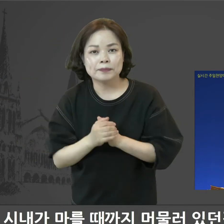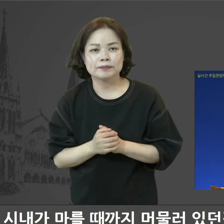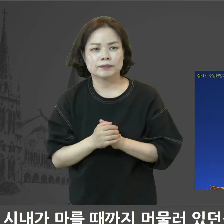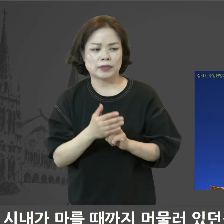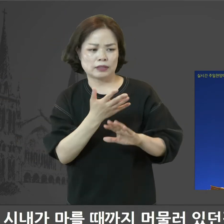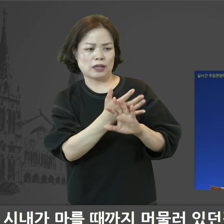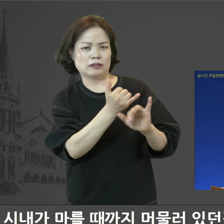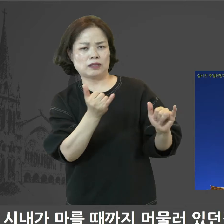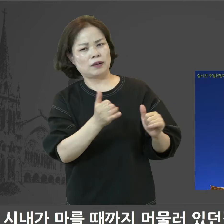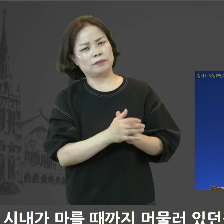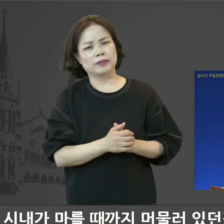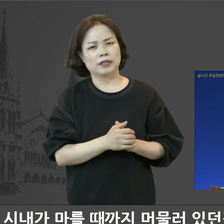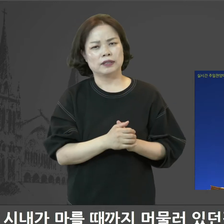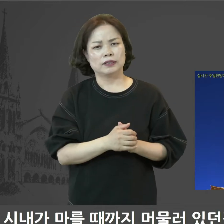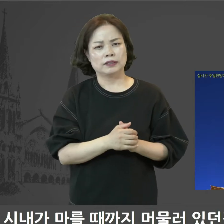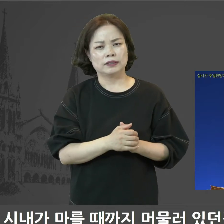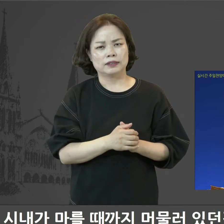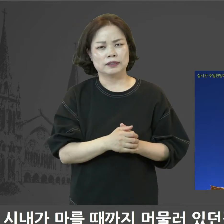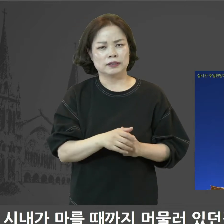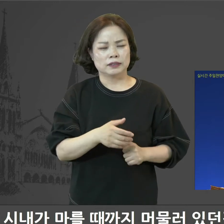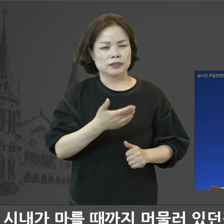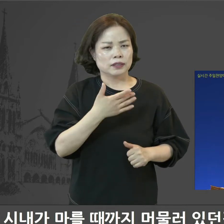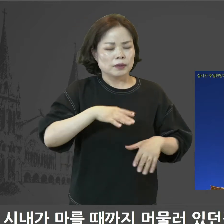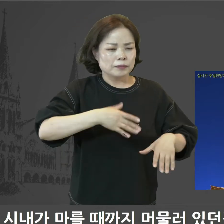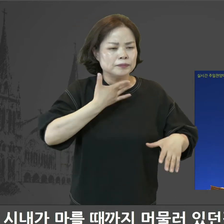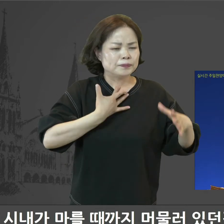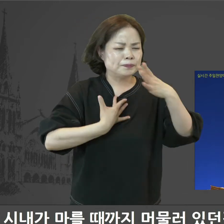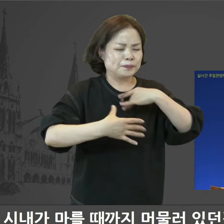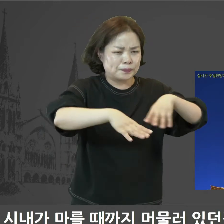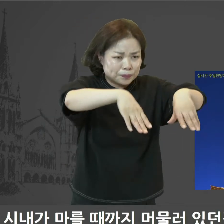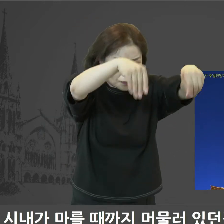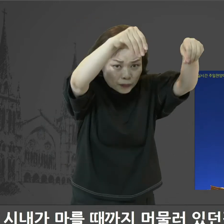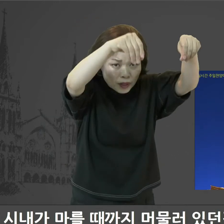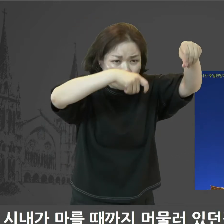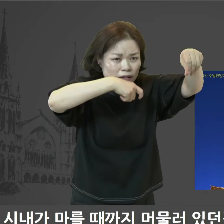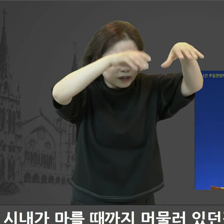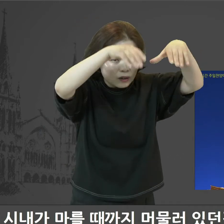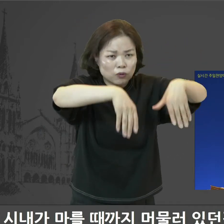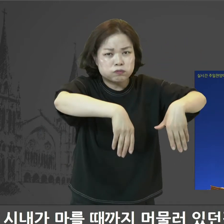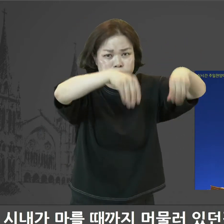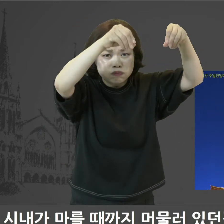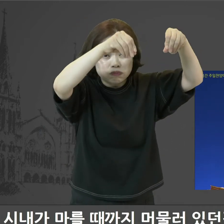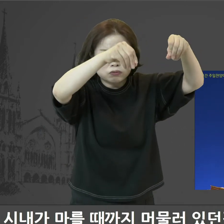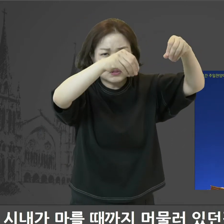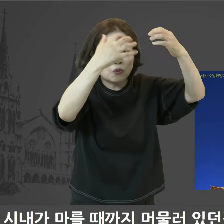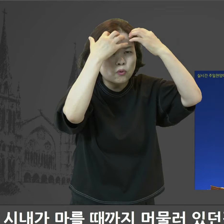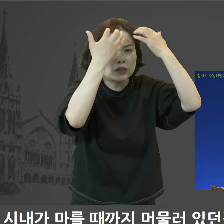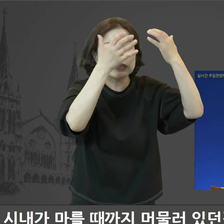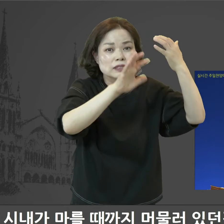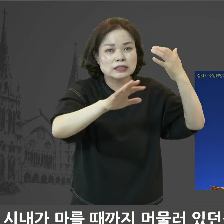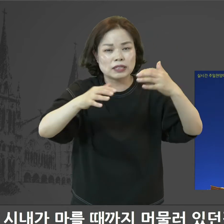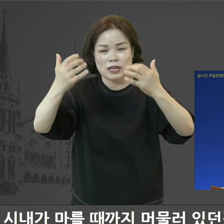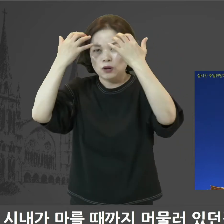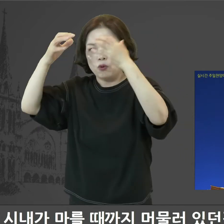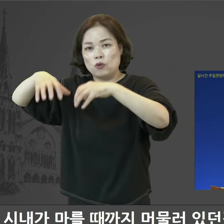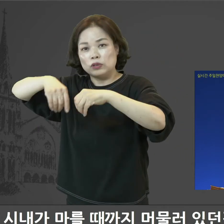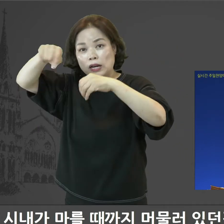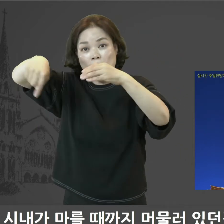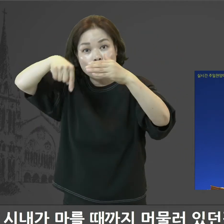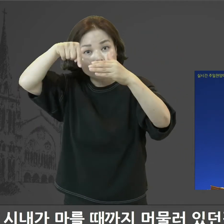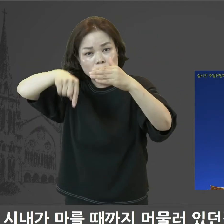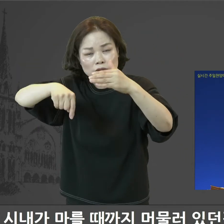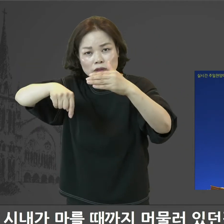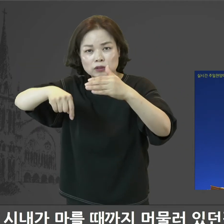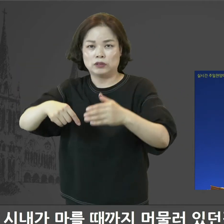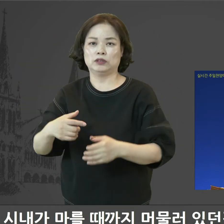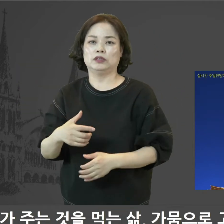다른 사람들은 이 가뭄으로 고난을 받지만 하나님의 사람은 가뭄 중에서도 떡과 고기로 부족함이